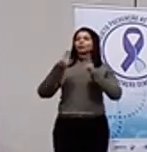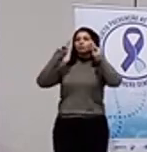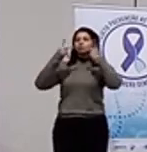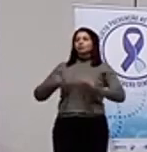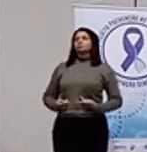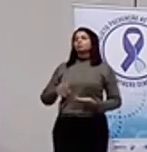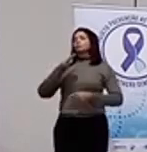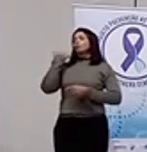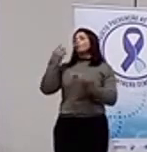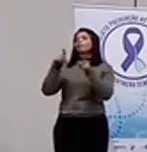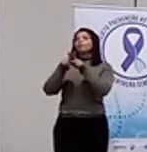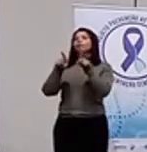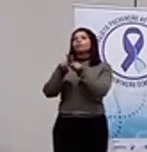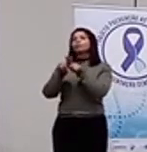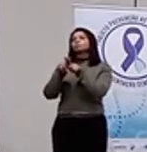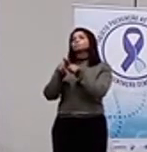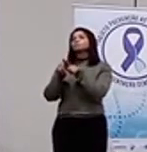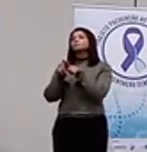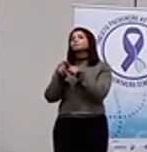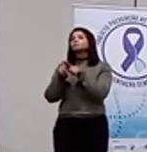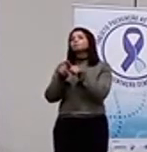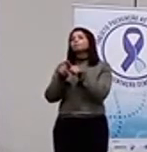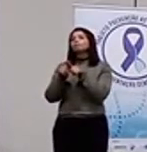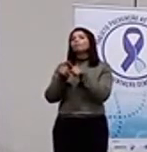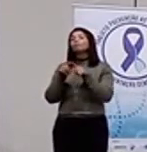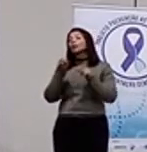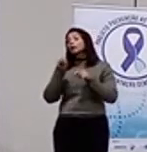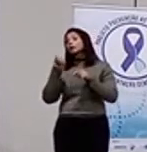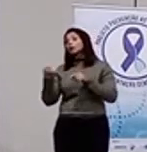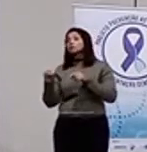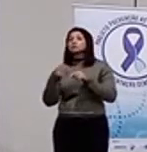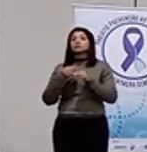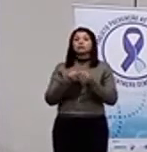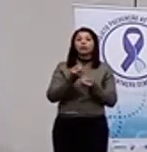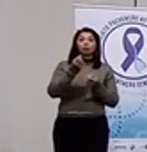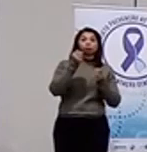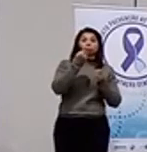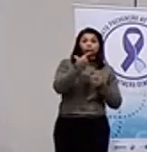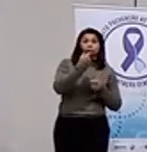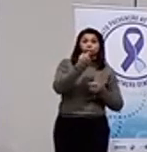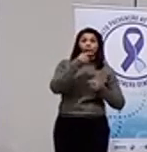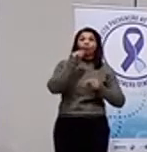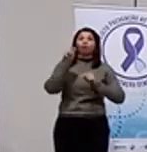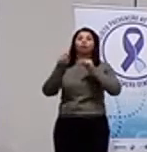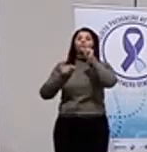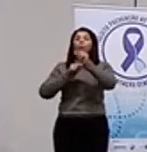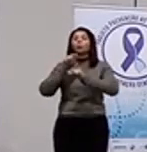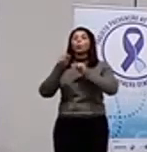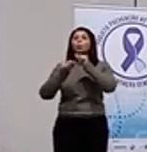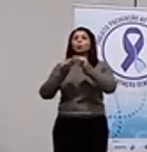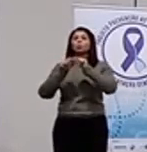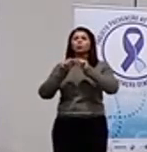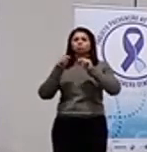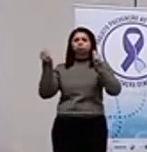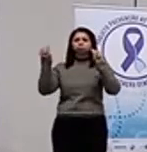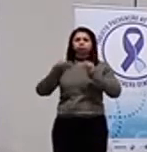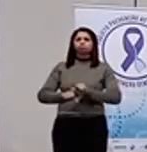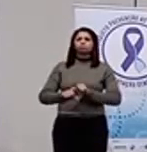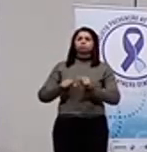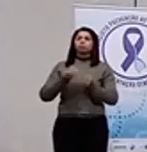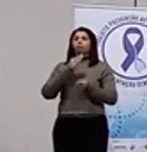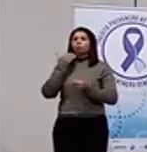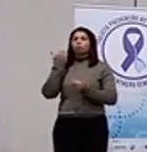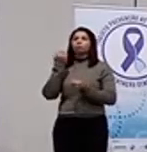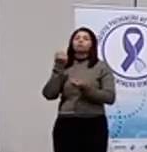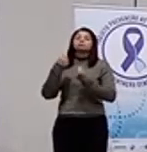Então, se o composto ele é nocivo demais, não adianta, por mais que brilhe, a não ser que você encontre uma maneira de contrapor os